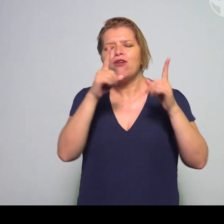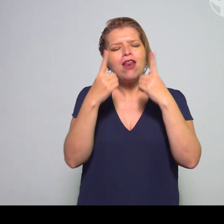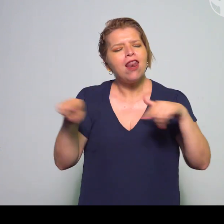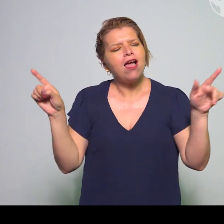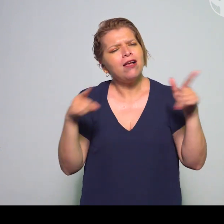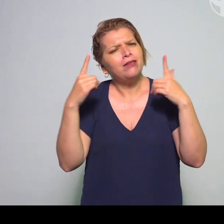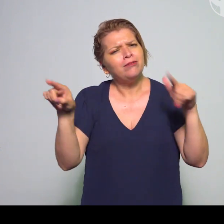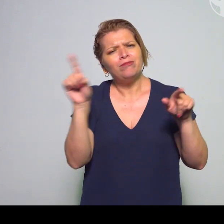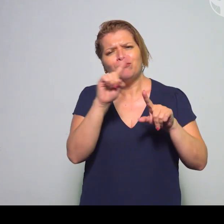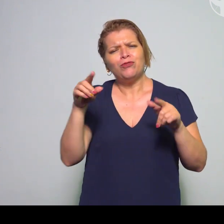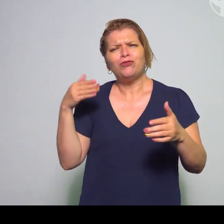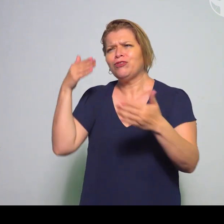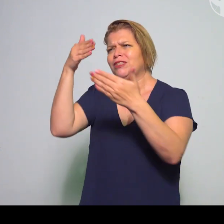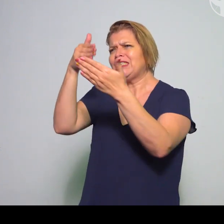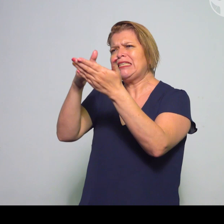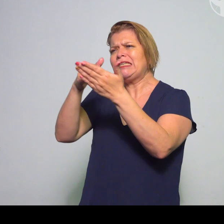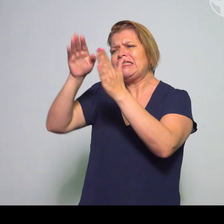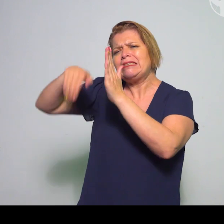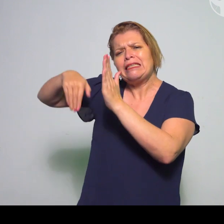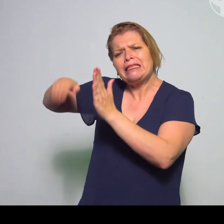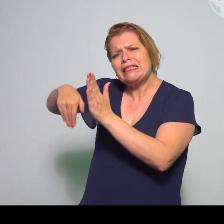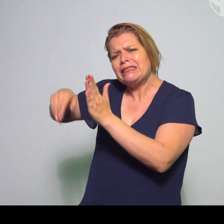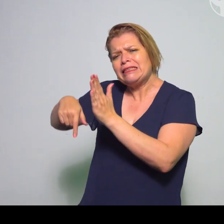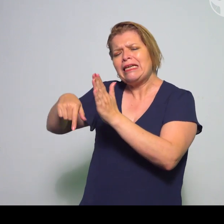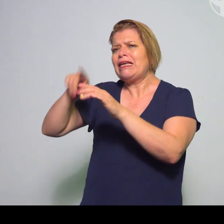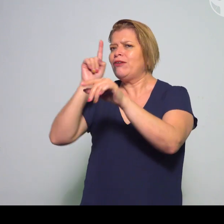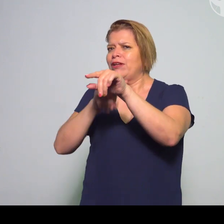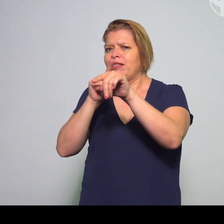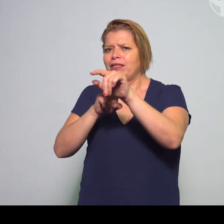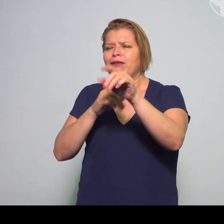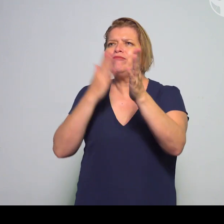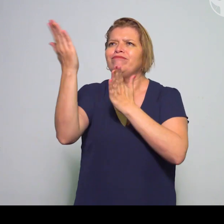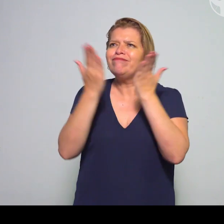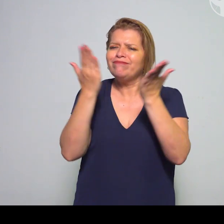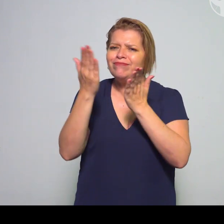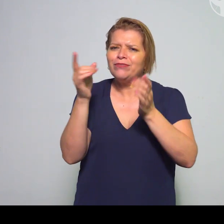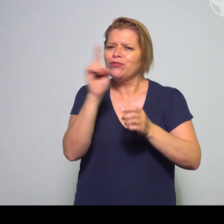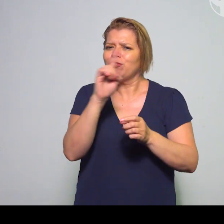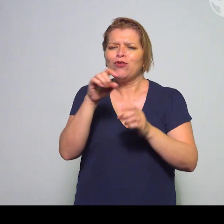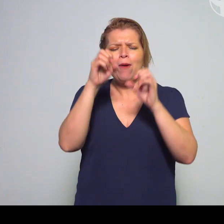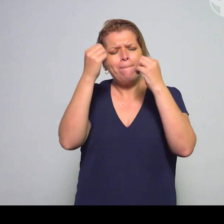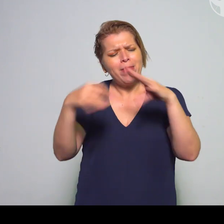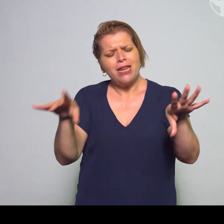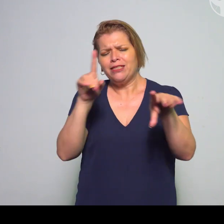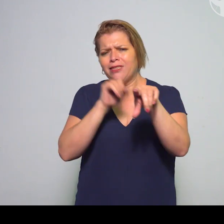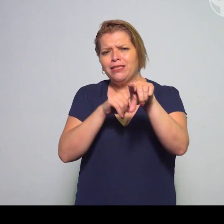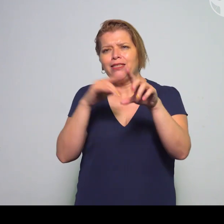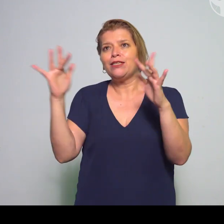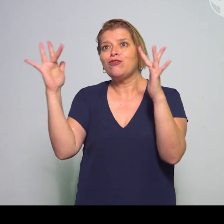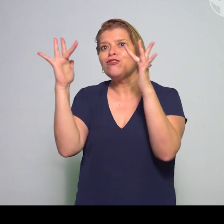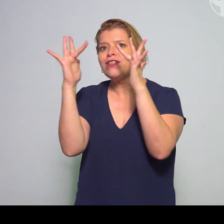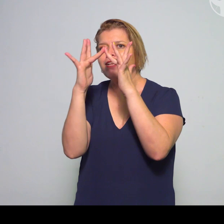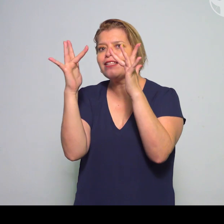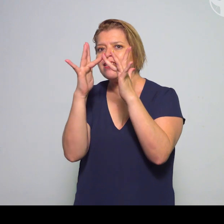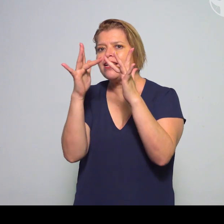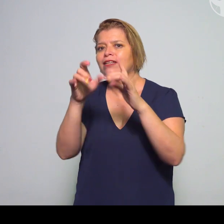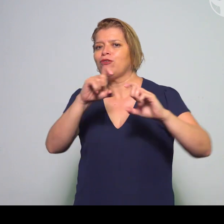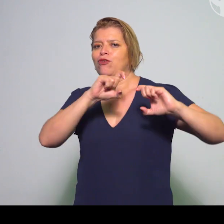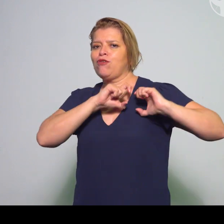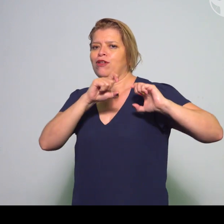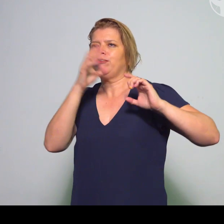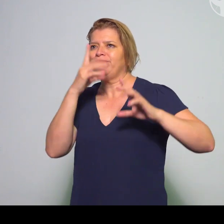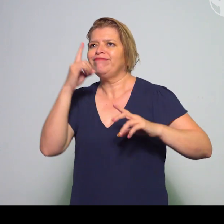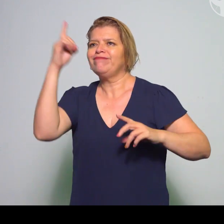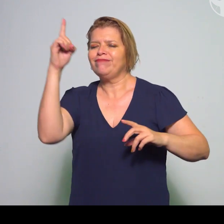de la música. No llegues tarde a los servicios, no te pierdas esa bendición de poder conectarte con el corazón